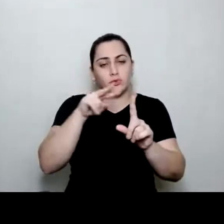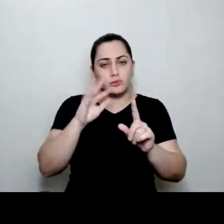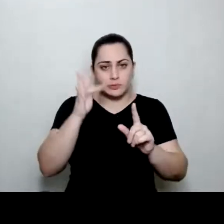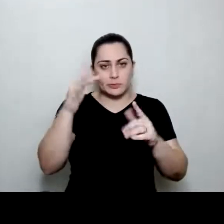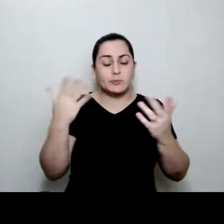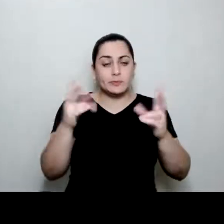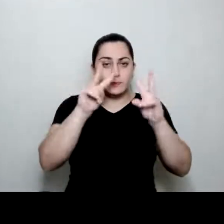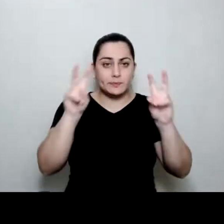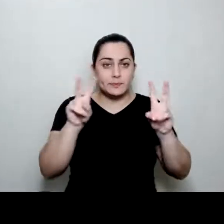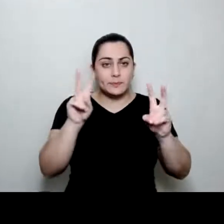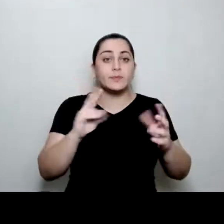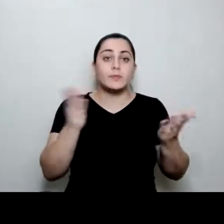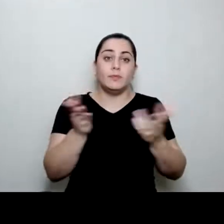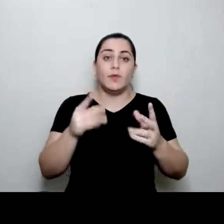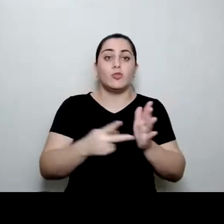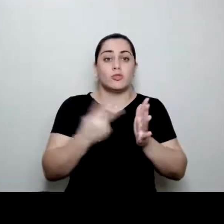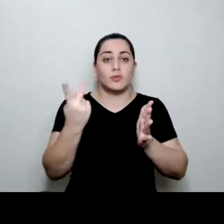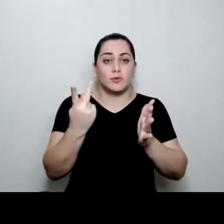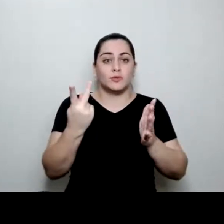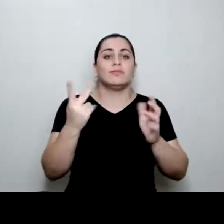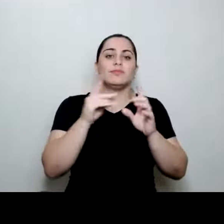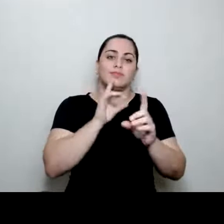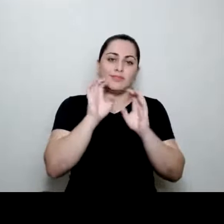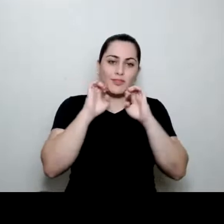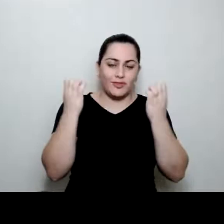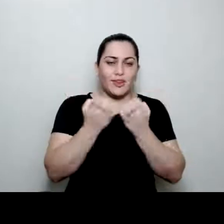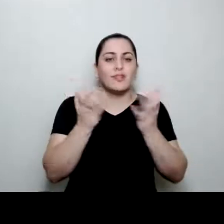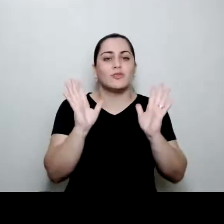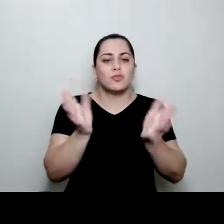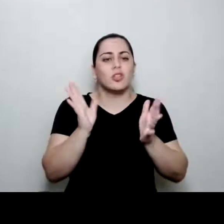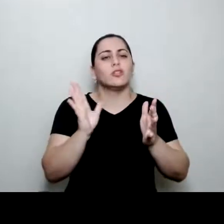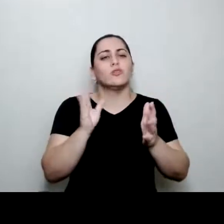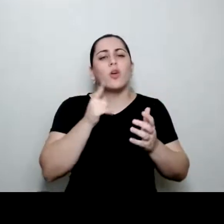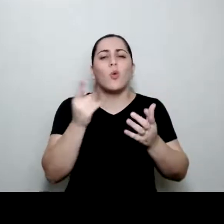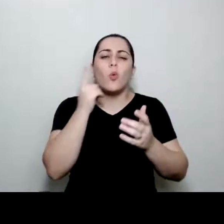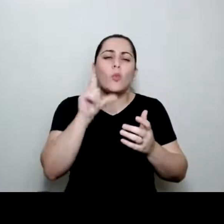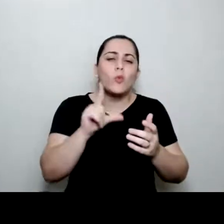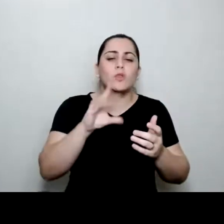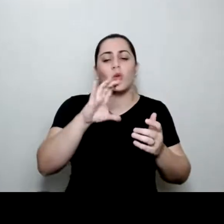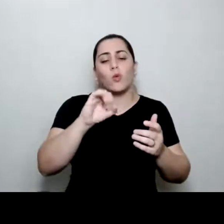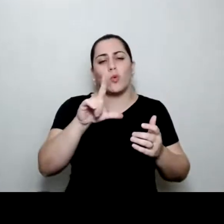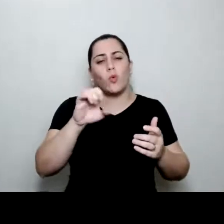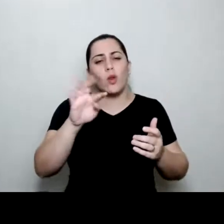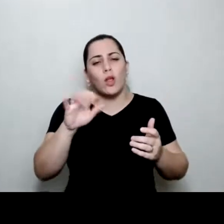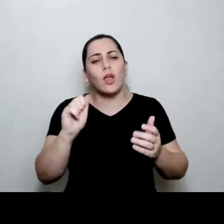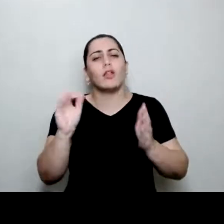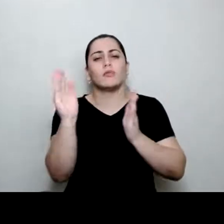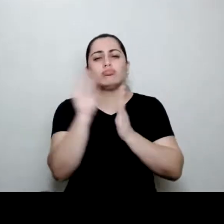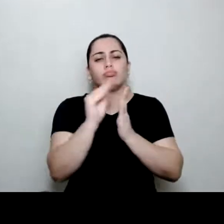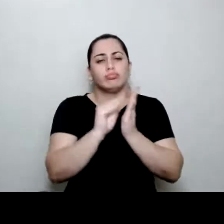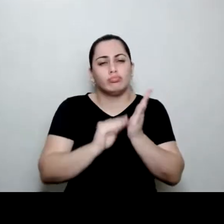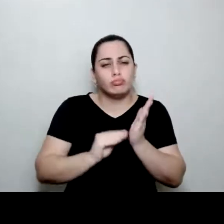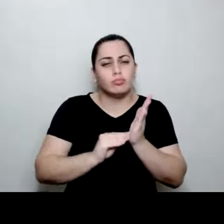aí esse é o nosso segundo encontro. No primeiro, a gente conversou sobre coleta, produção e registro de dados,